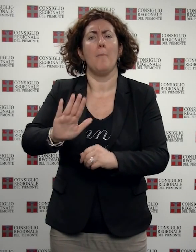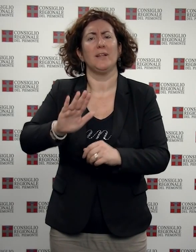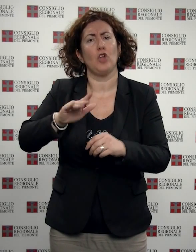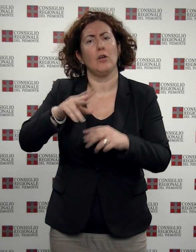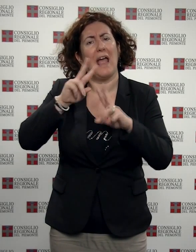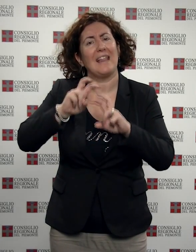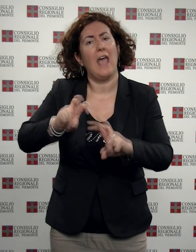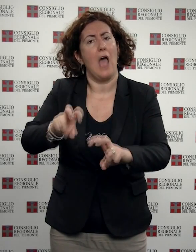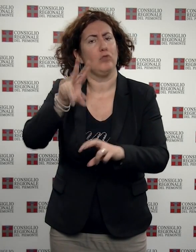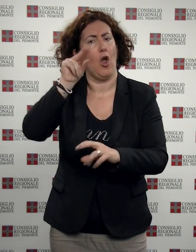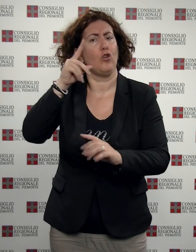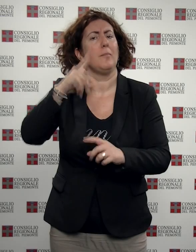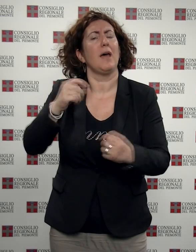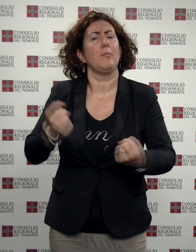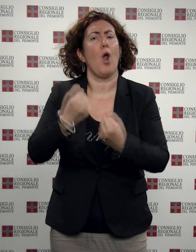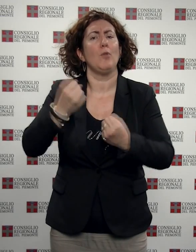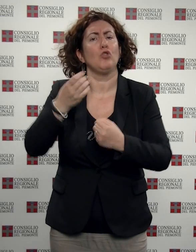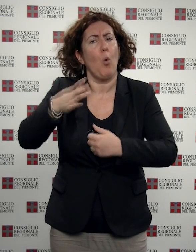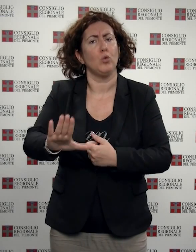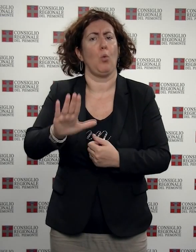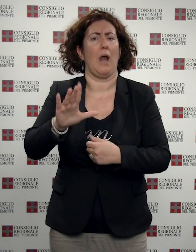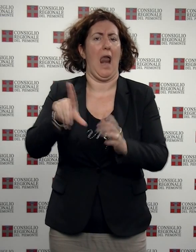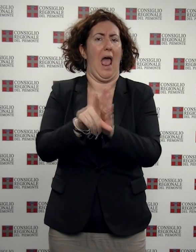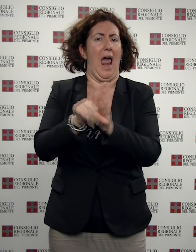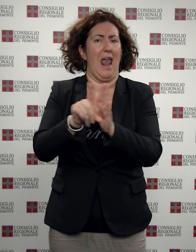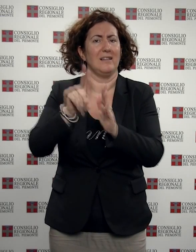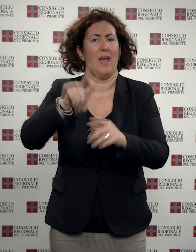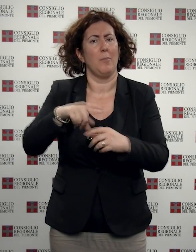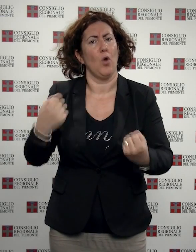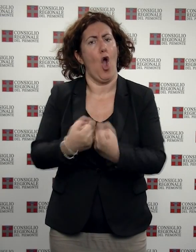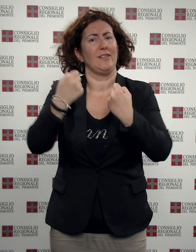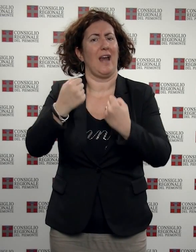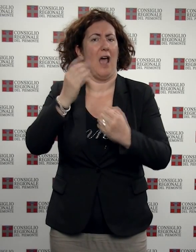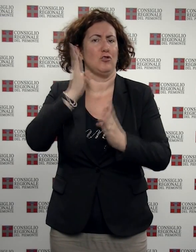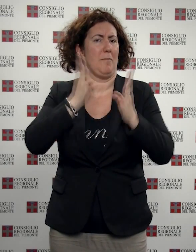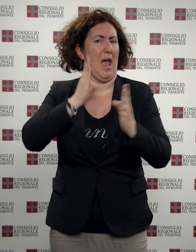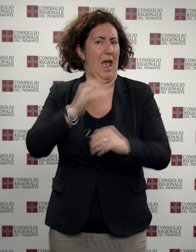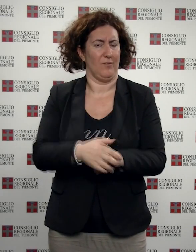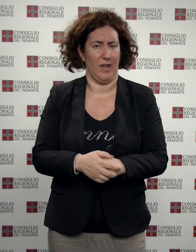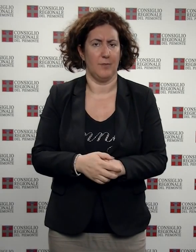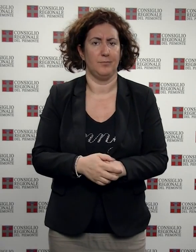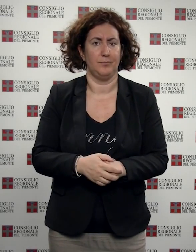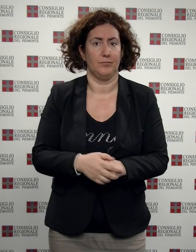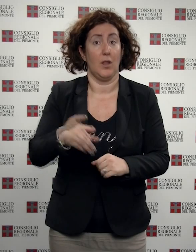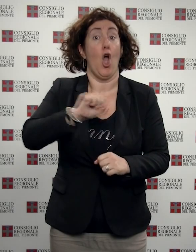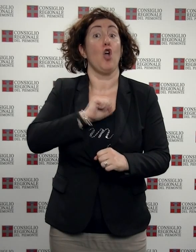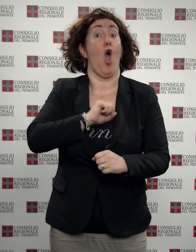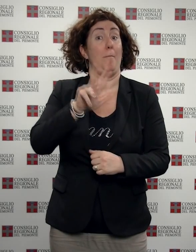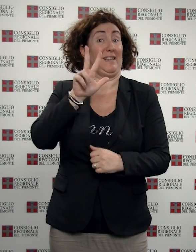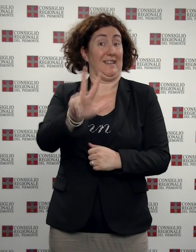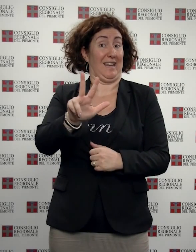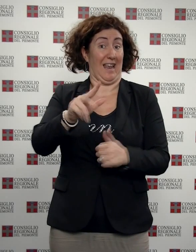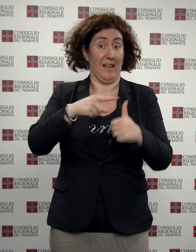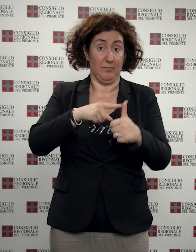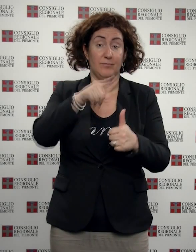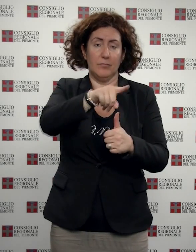della cultura della legalità e il contrasto dei fenomeni mafiosi. La commissione avrà tre compiti: il monitoraggio e la vigilanza dei fenomeni corruttivi e